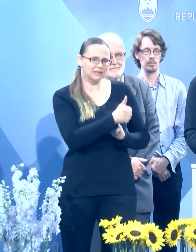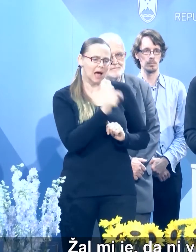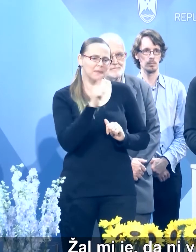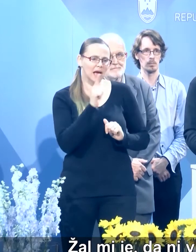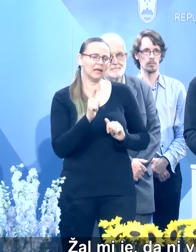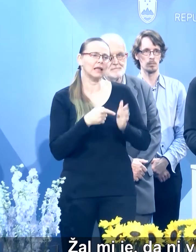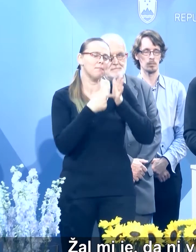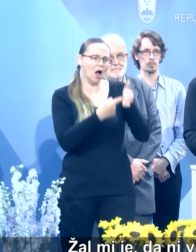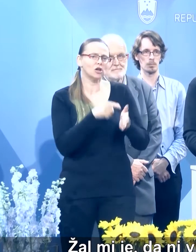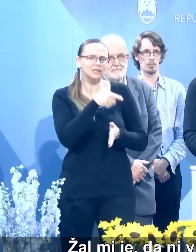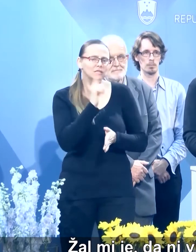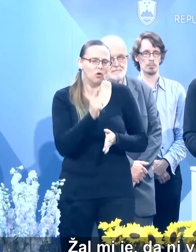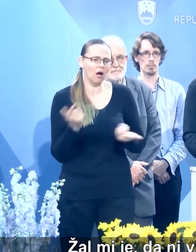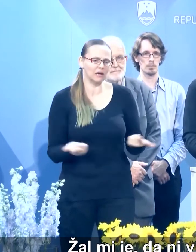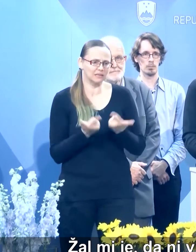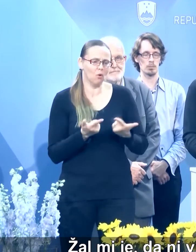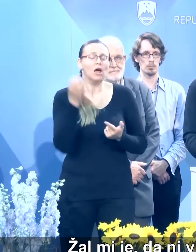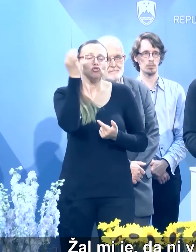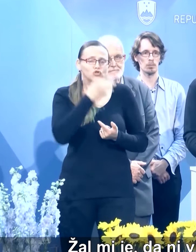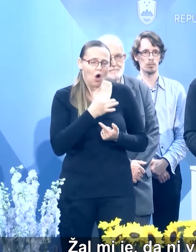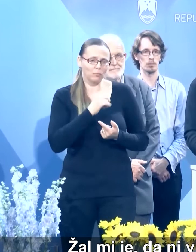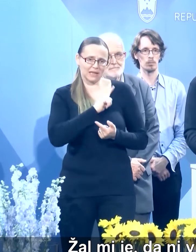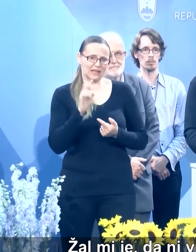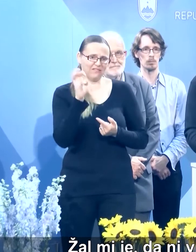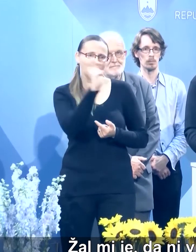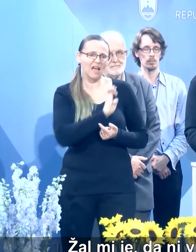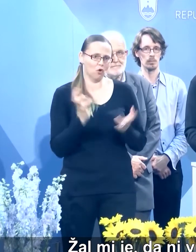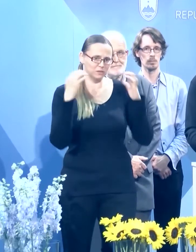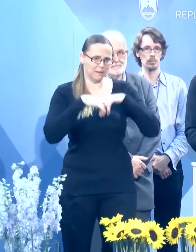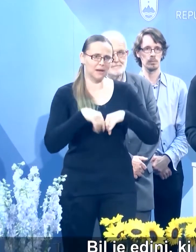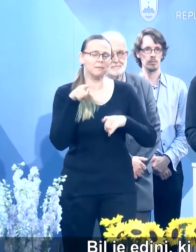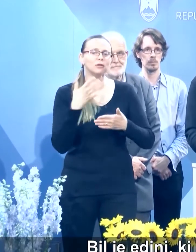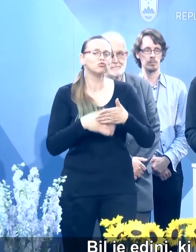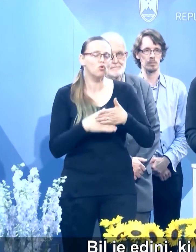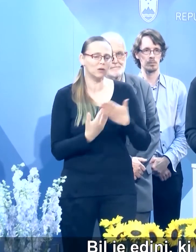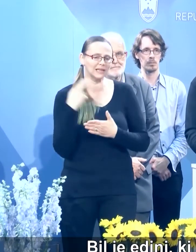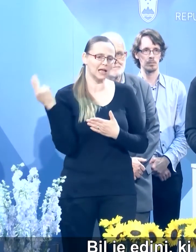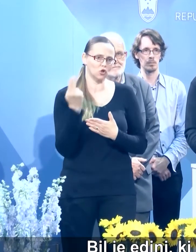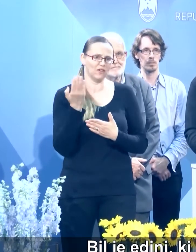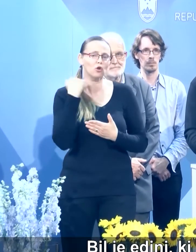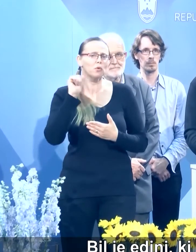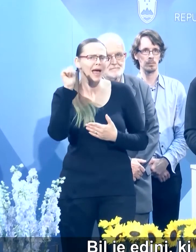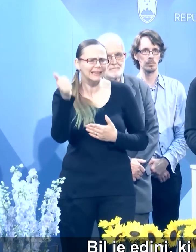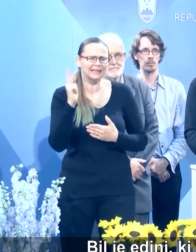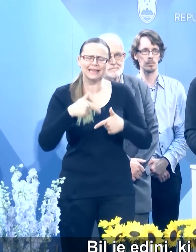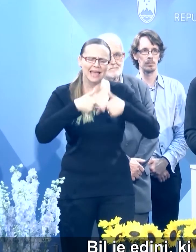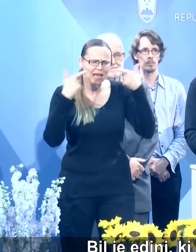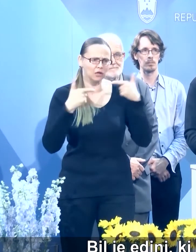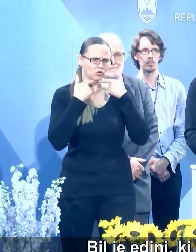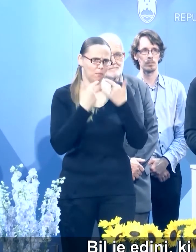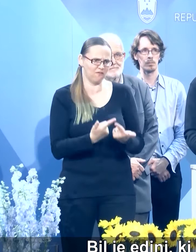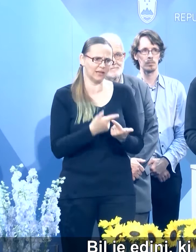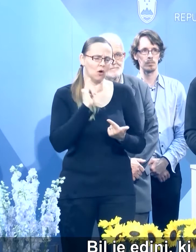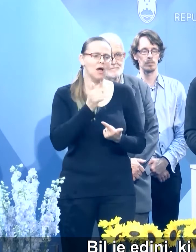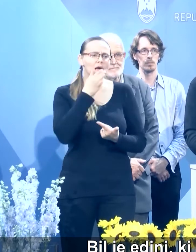zmore. Žal mi je, da ni v Evropskem parlamentu, ker je to škoda za Slovenijo. Bil je edini, ki je zelo jasno povedal,